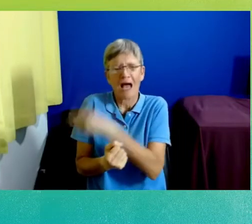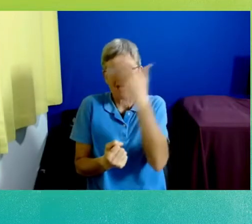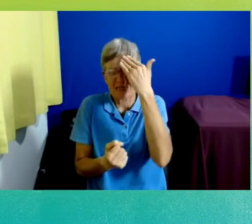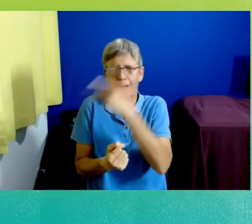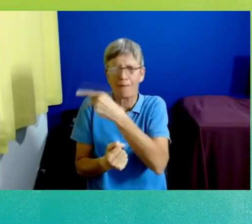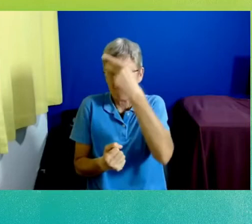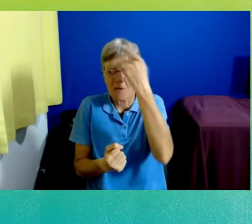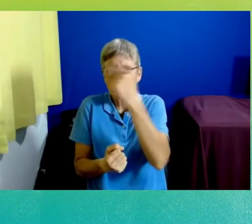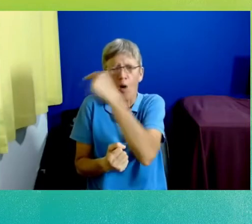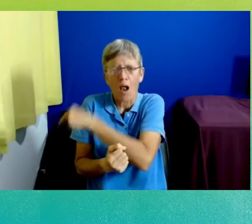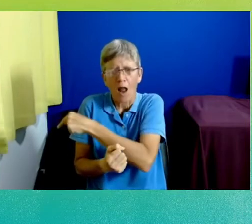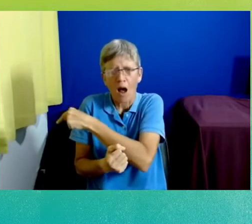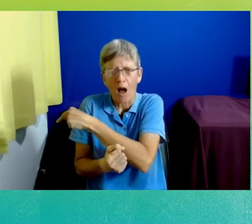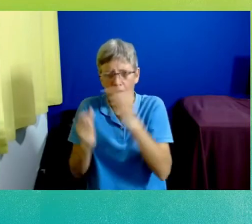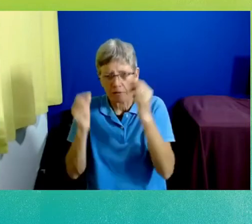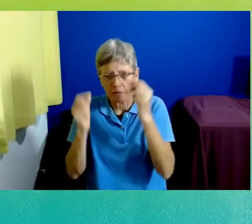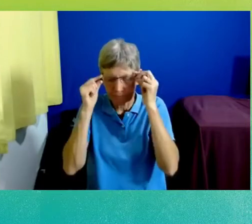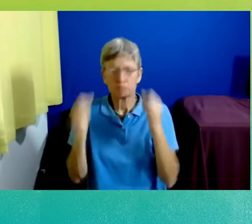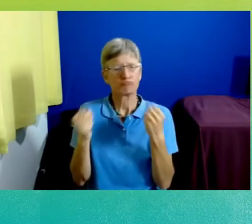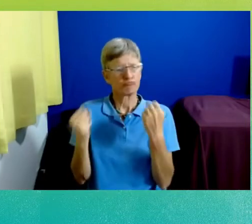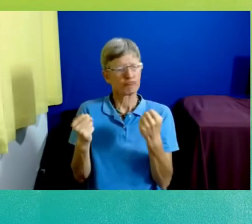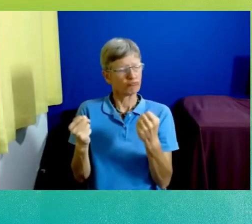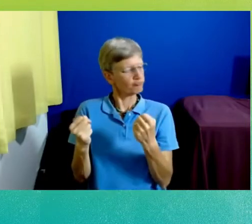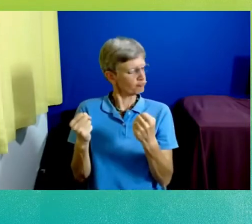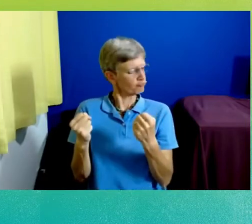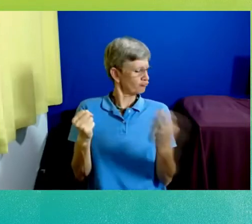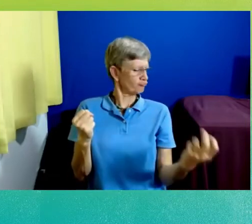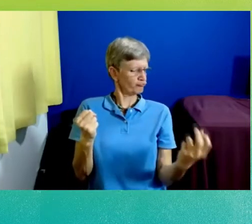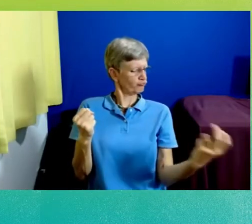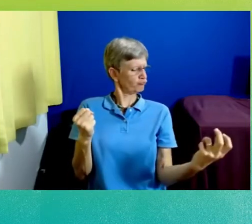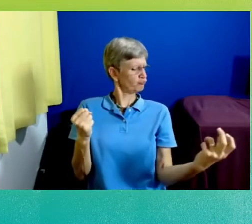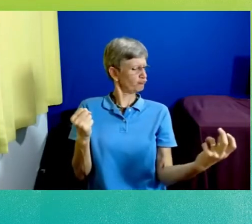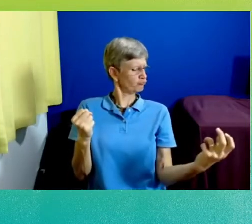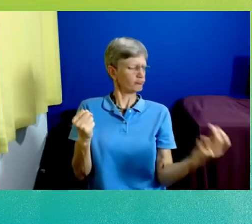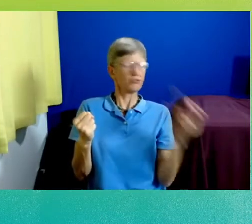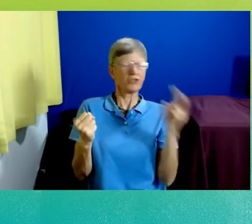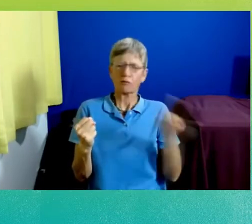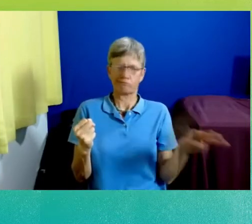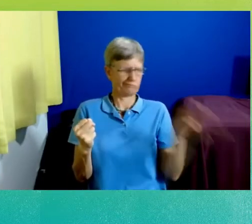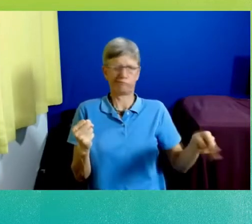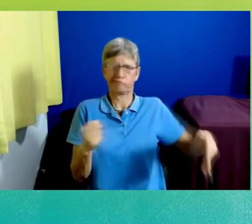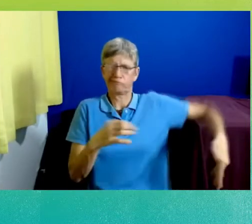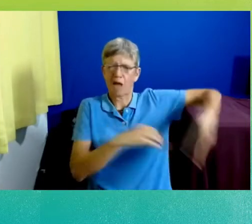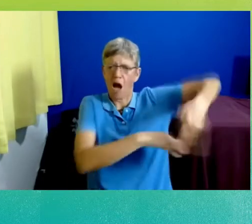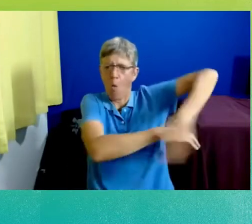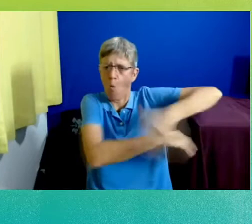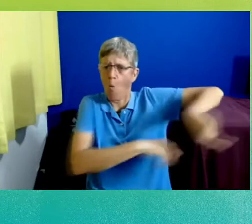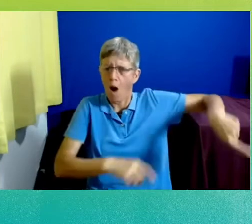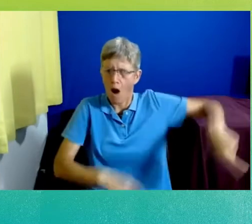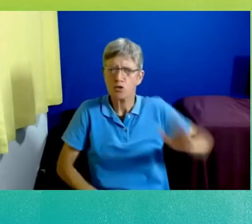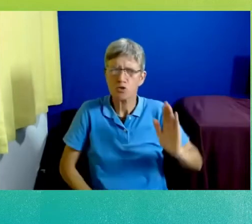fazendo ali o movimento classificador, tá?